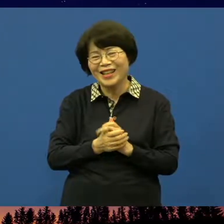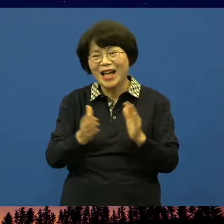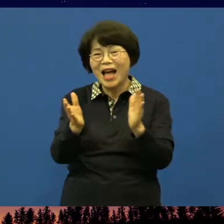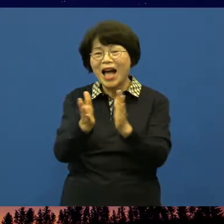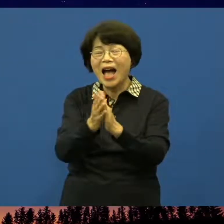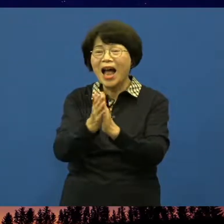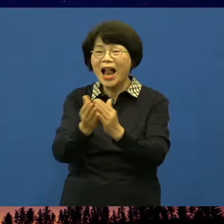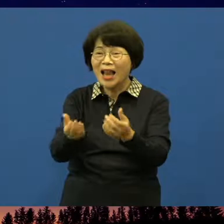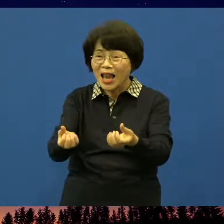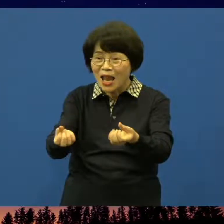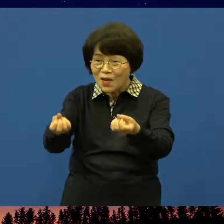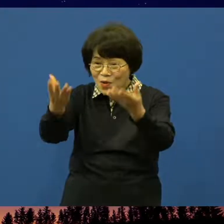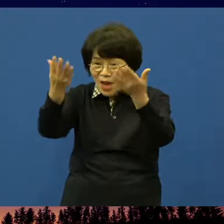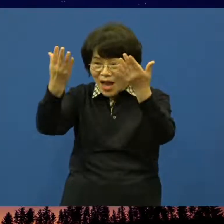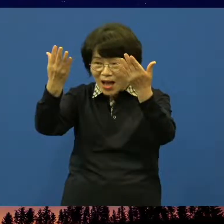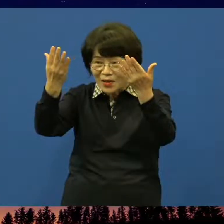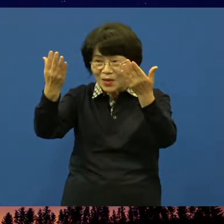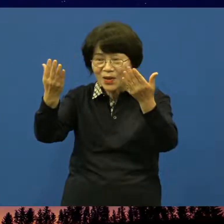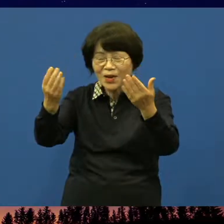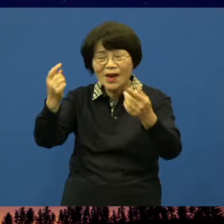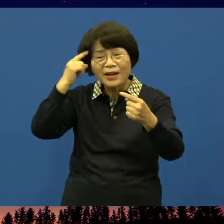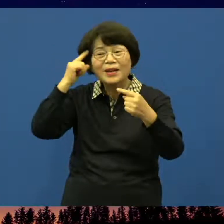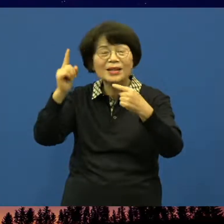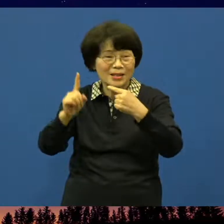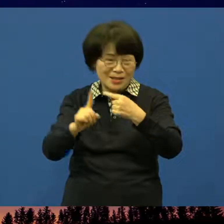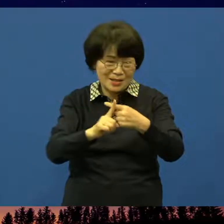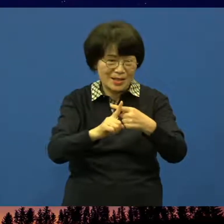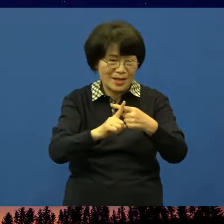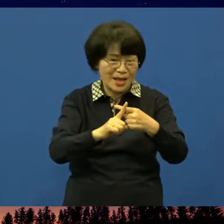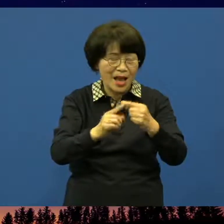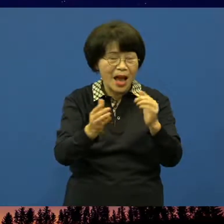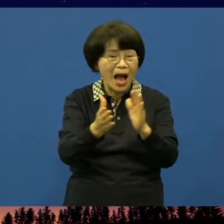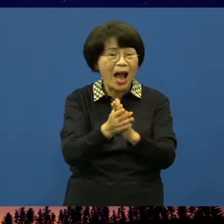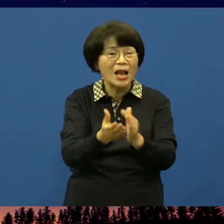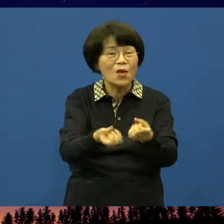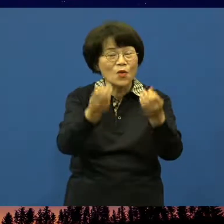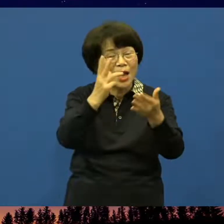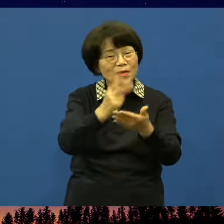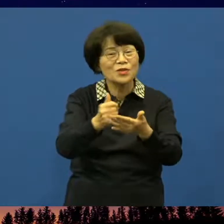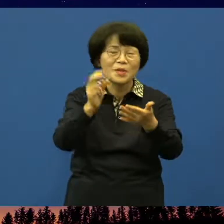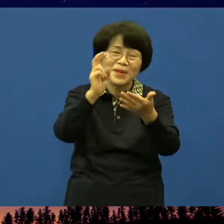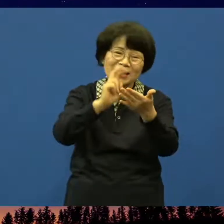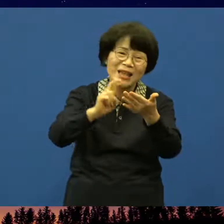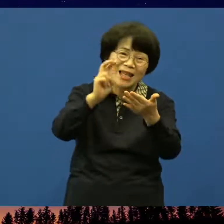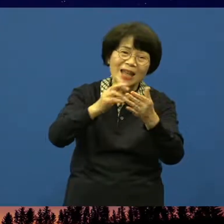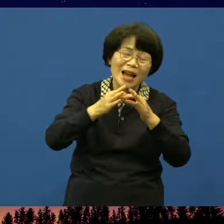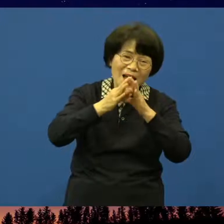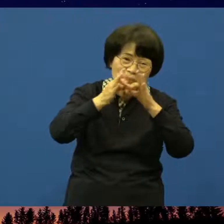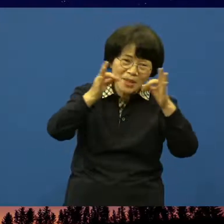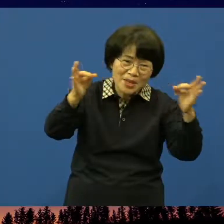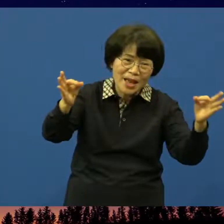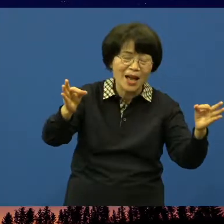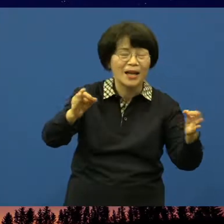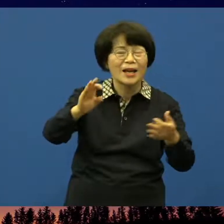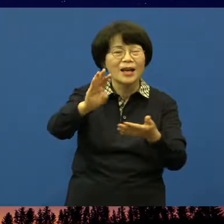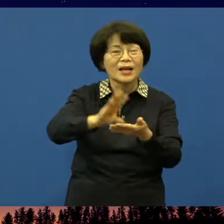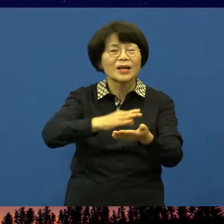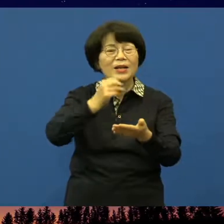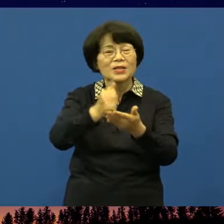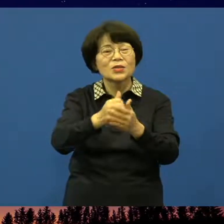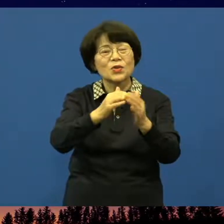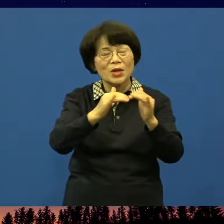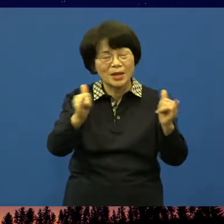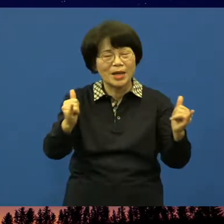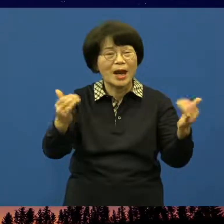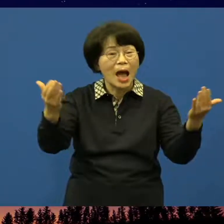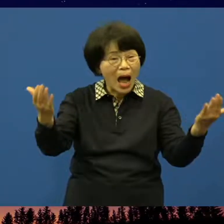할렐루야가 얼마나 긍정적인 선포예요. 할렐루야, 우리 주님을 찬양합니다. 그러니까 그리스도인들의 전정오일인